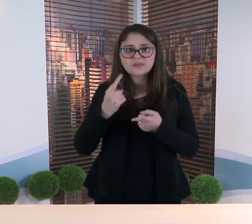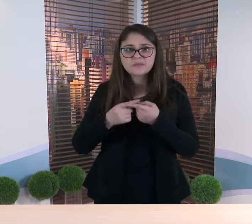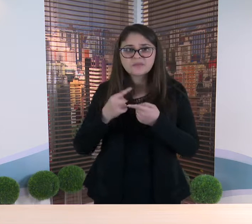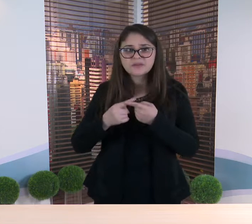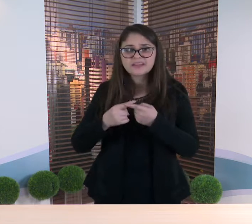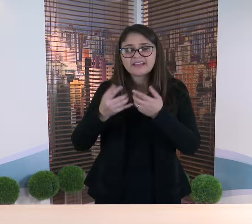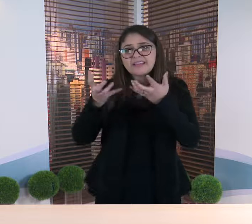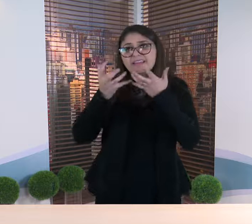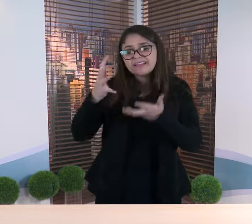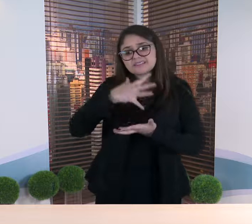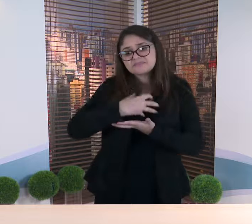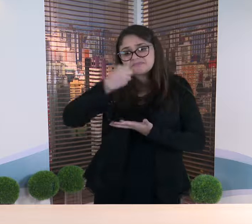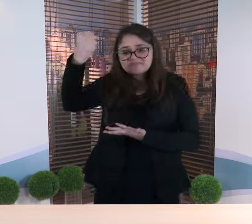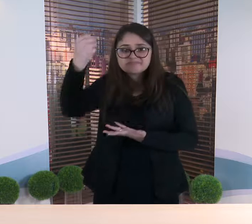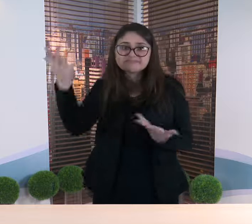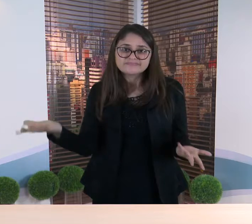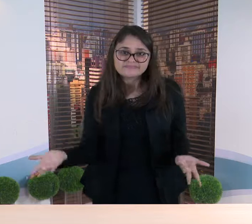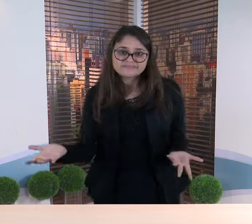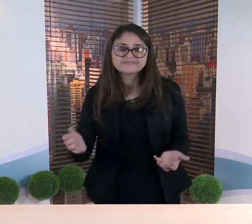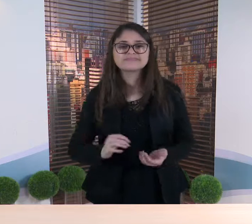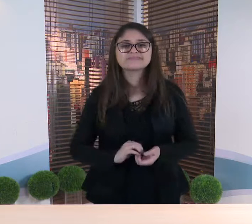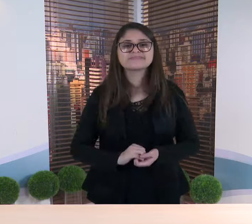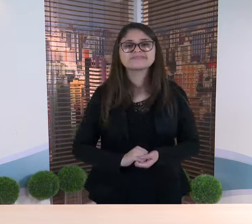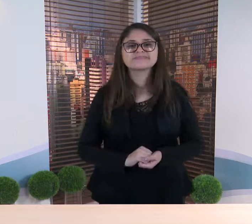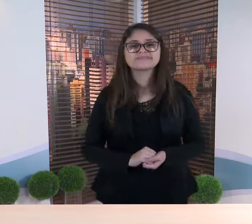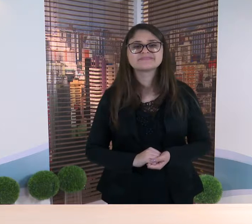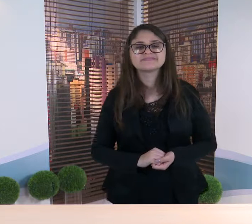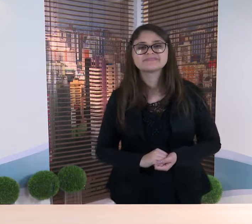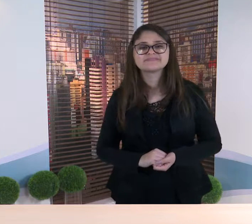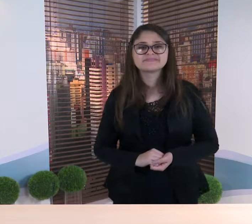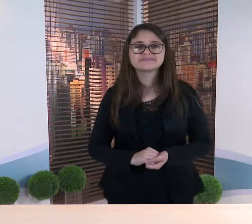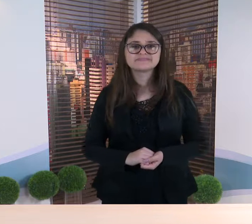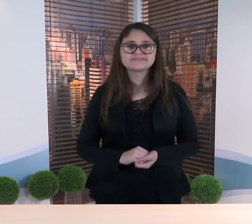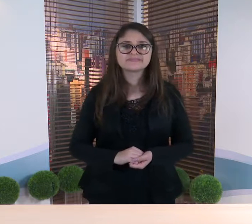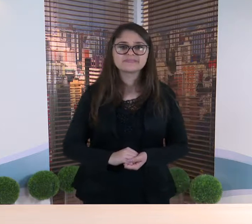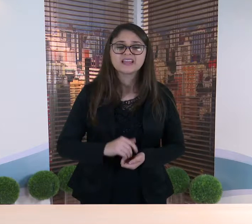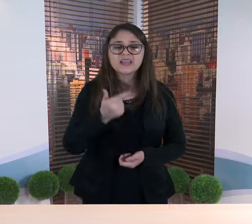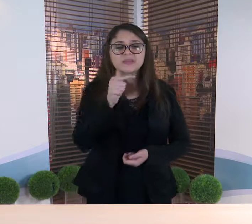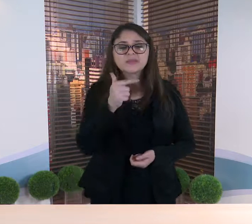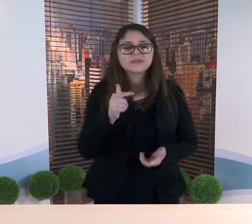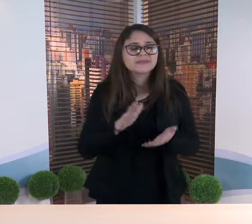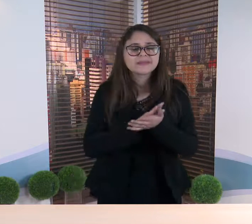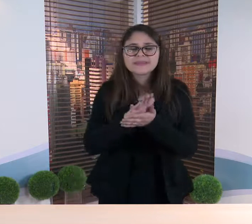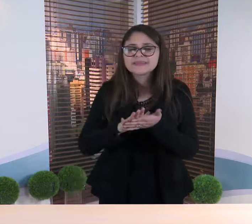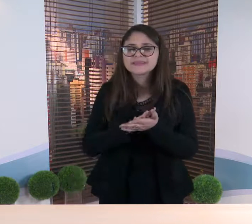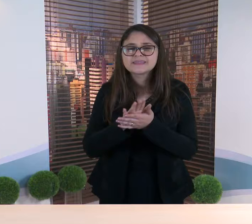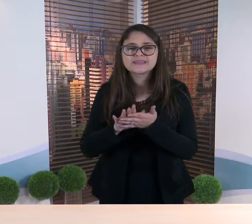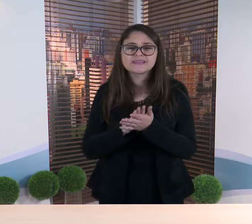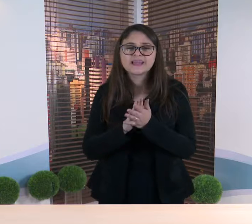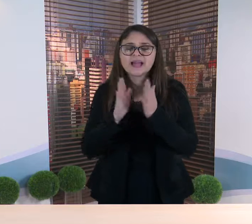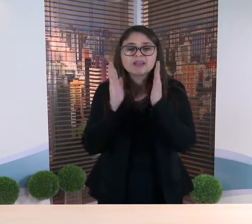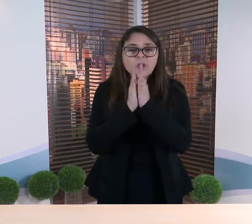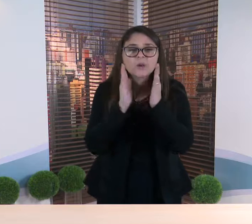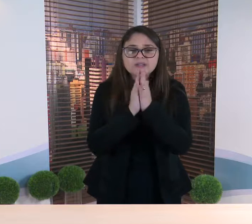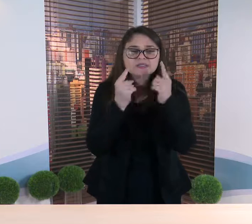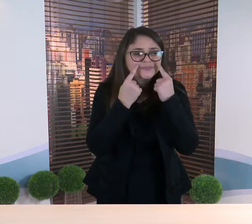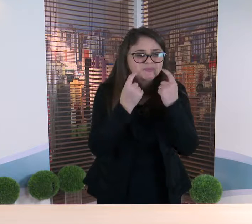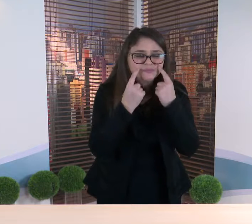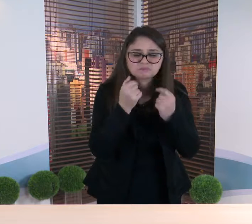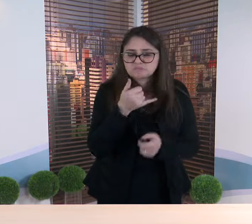decidir removê-lo. O patriarca não dirigiu nenhuma oração de lamento a Deus. Na verdade,